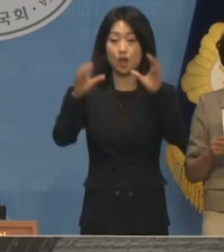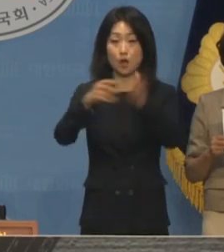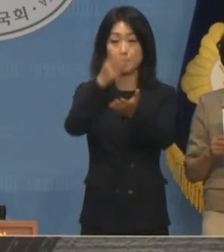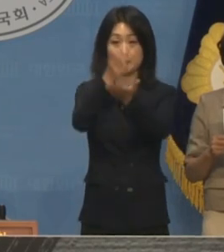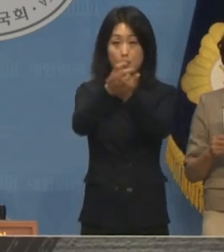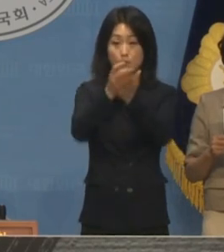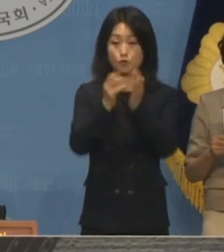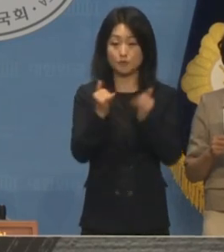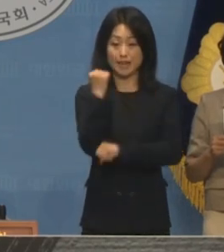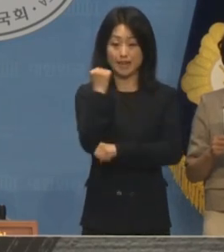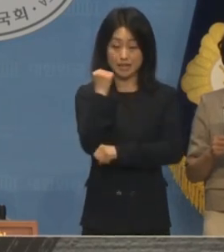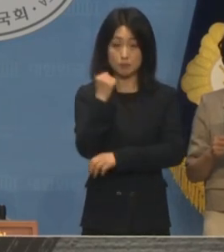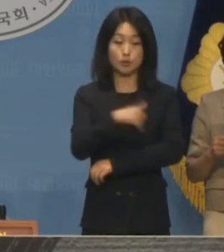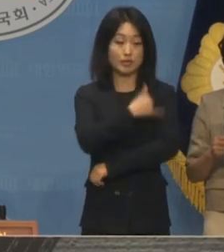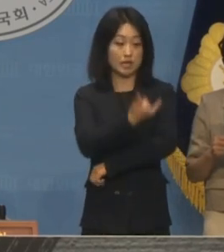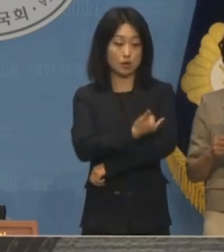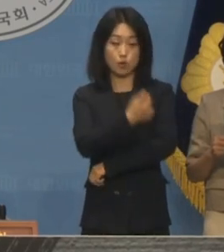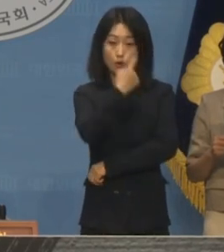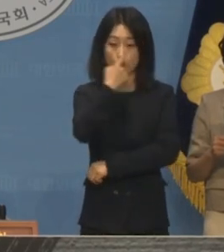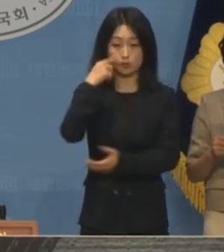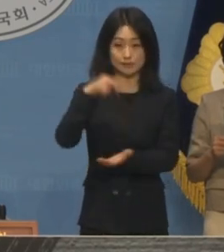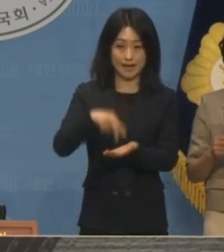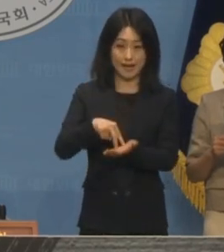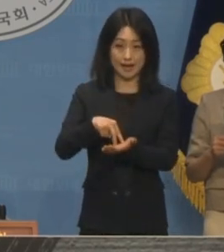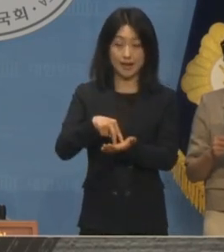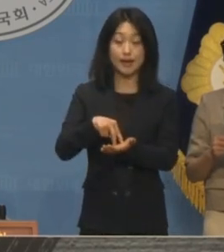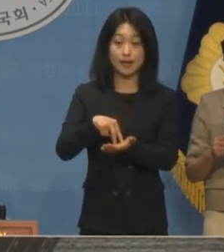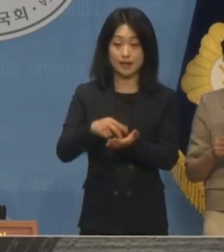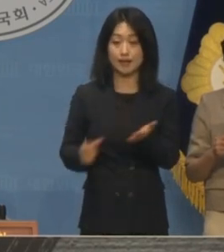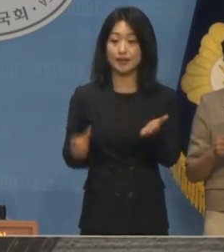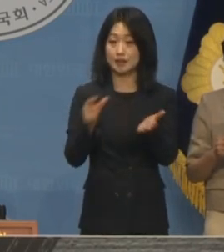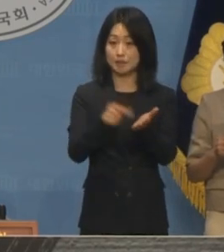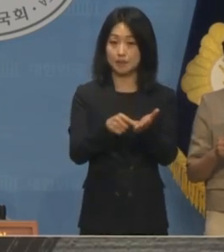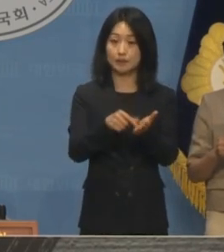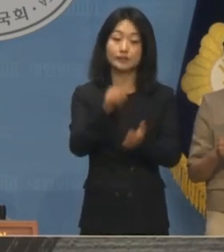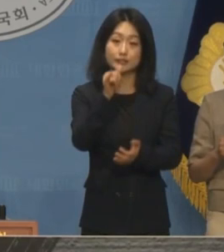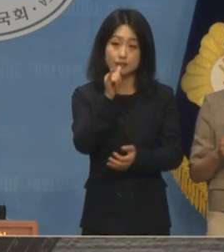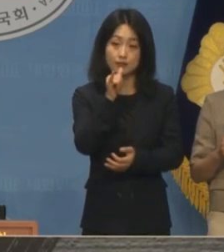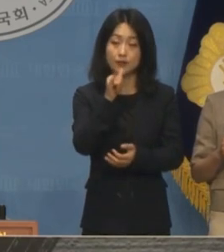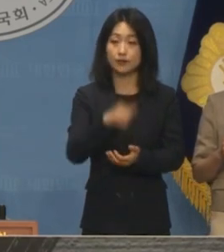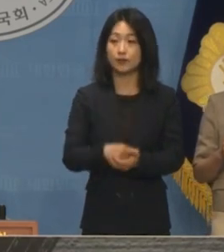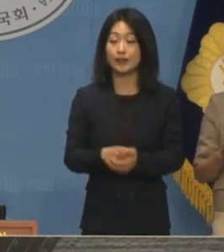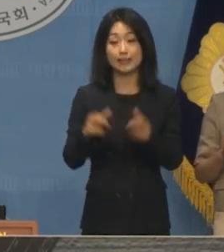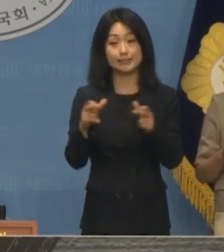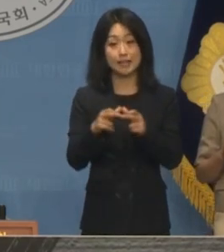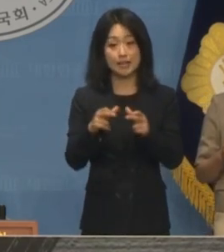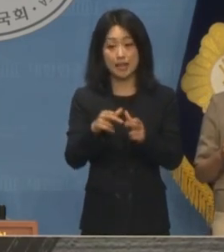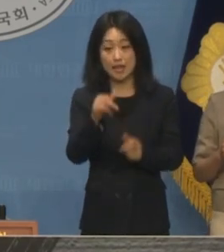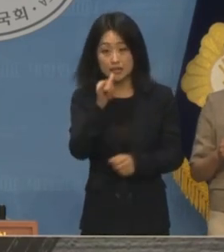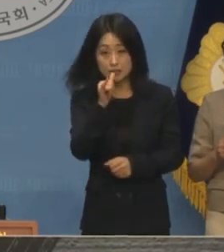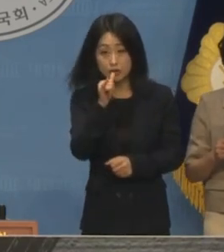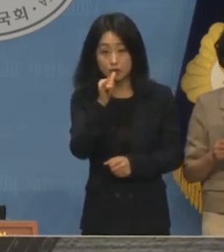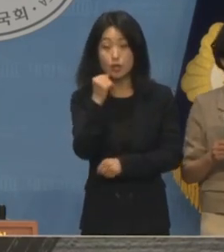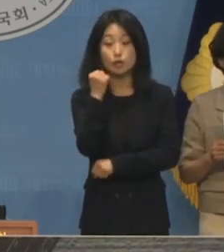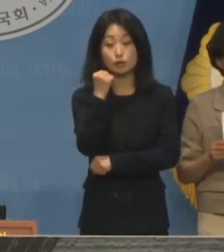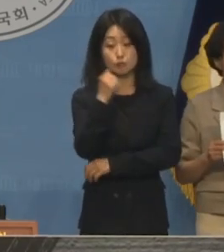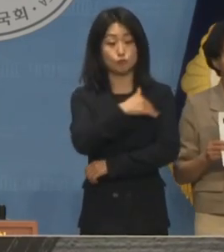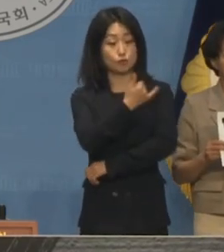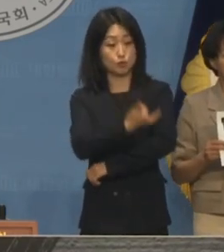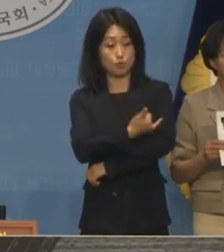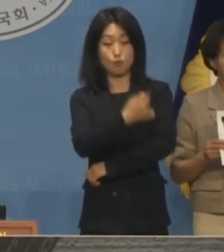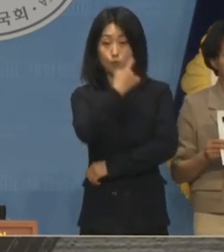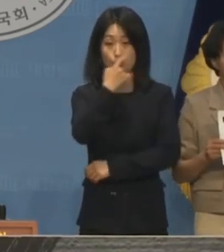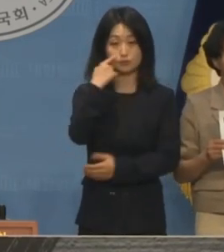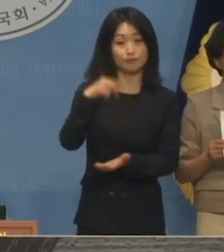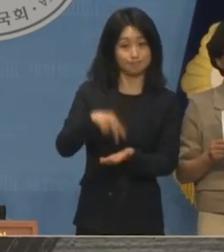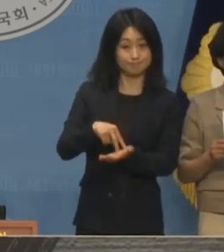헌법에는 국민의 기본적인 인권을 보장한다고 명시되어 있습니다. 장애가 있어도 기본적인 인권